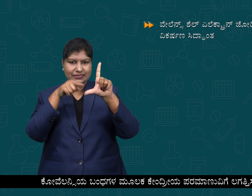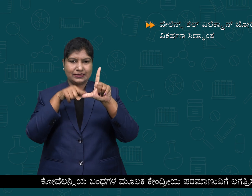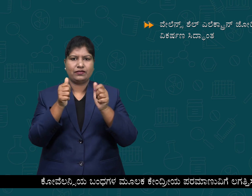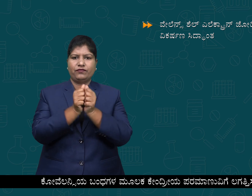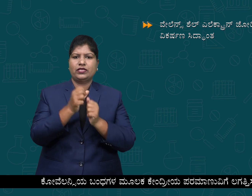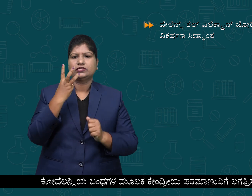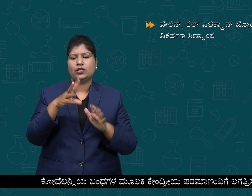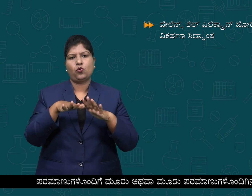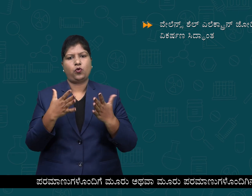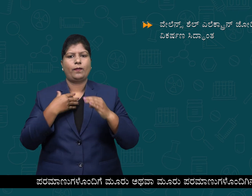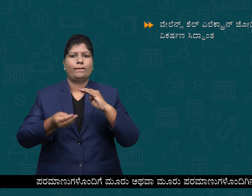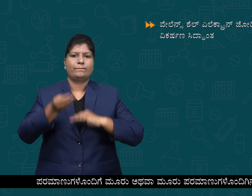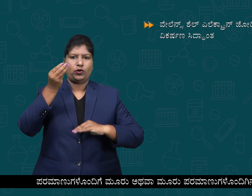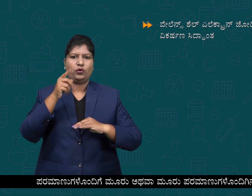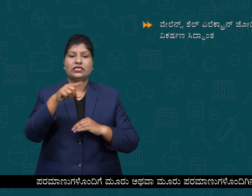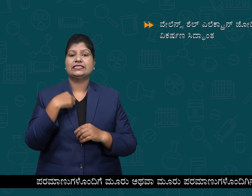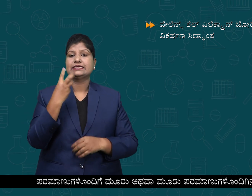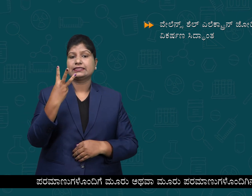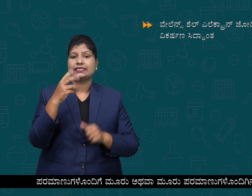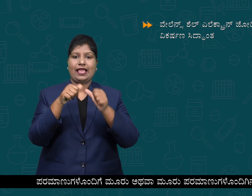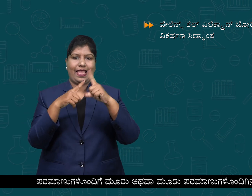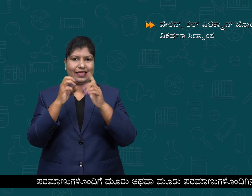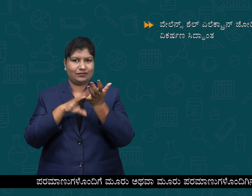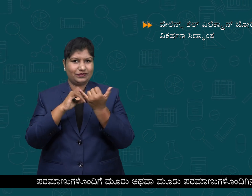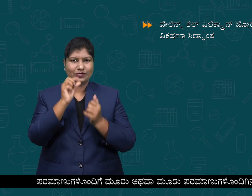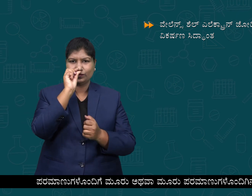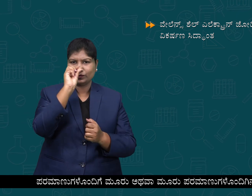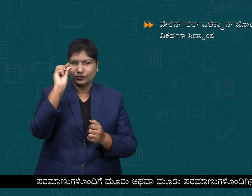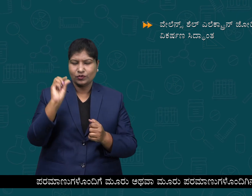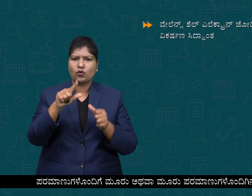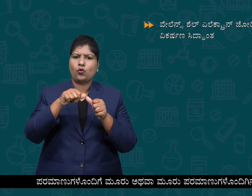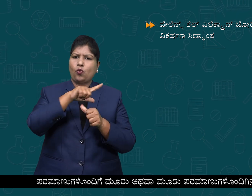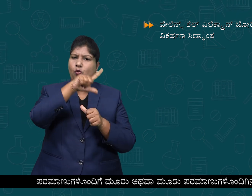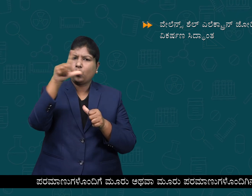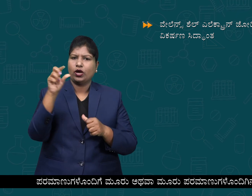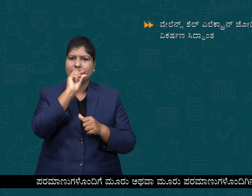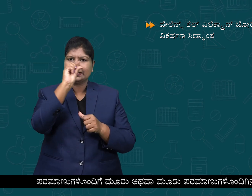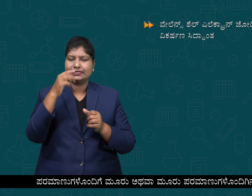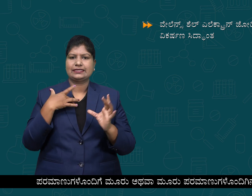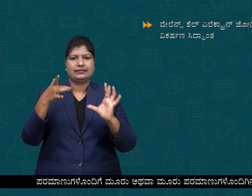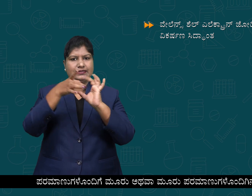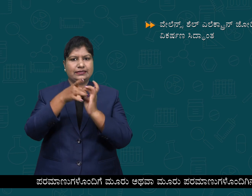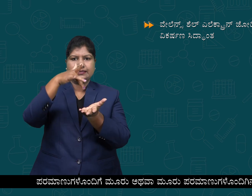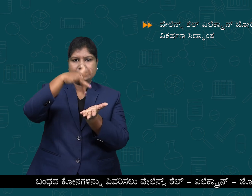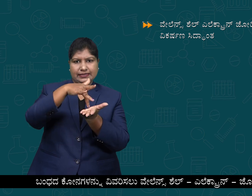ಲಗತ್ತಿಸಲಾದ ಎಲ್ಲ ಪರಮಾಣುಗಳೊಂದಿಗೆ 3 ಅಥವಾ 3 ಪರಮಾಣುಗಳೊಂದಿಗಿನ ಅಣುಗಳಲ್ಲಿ